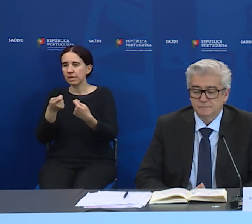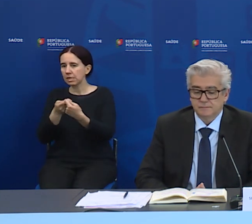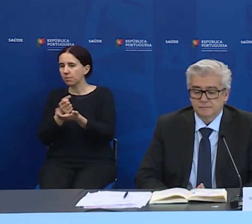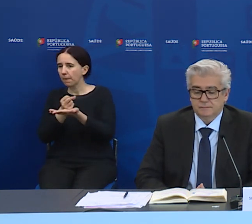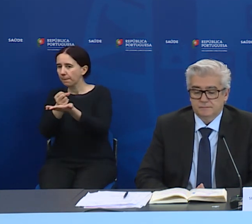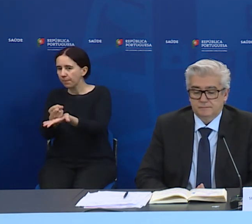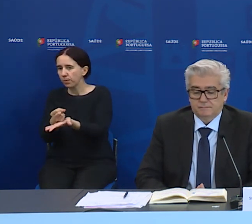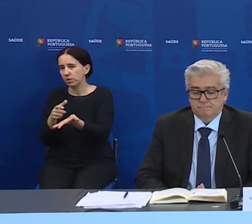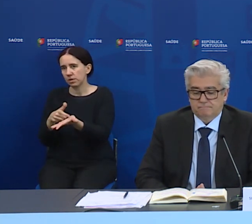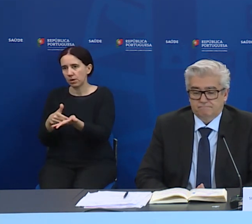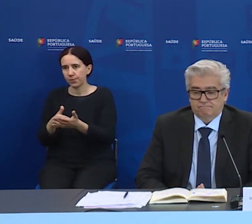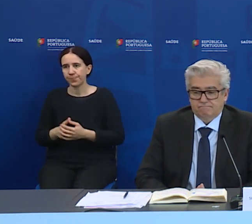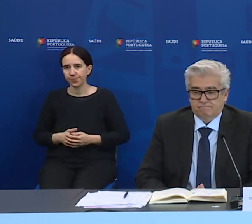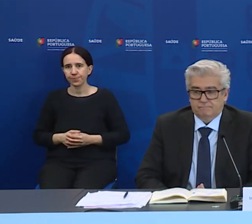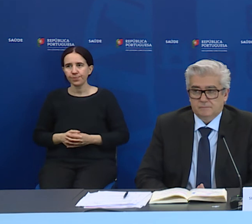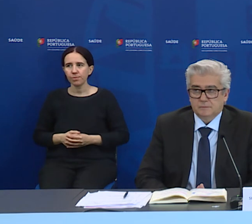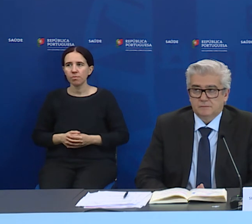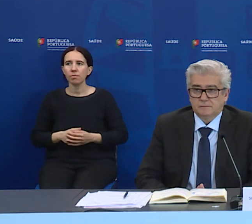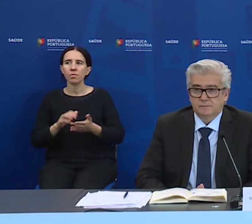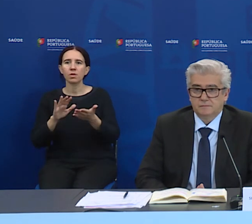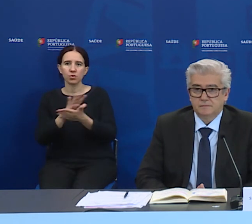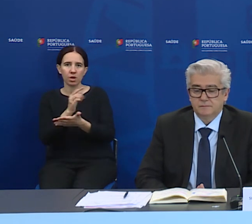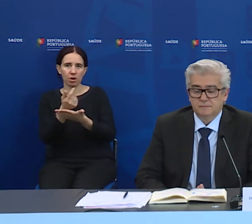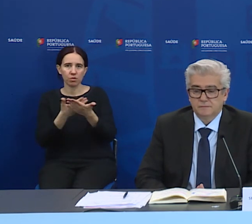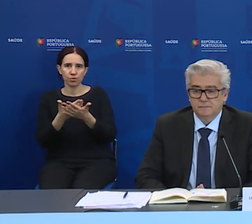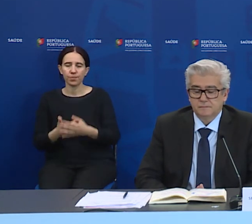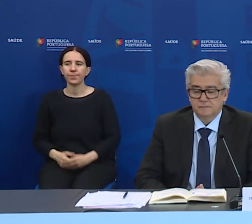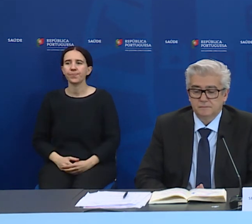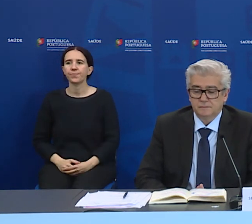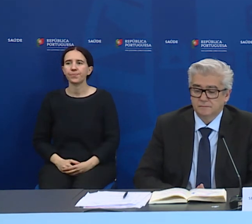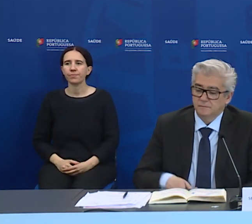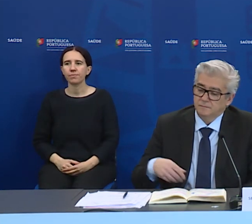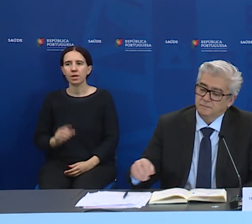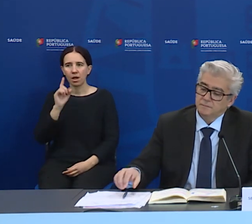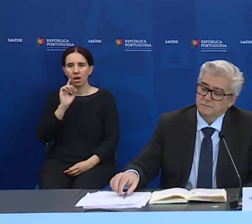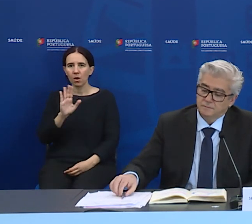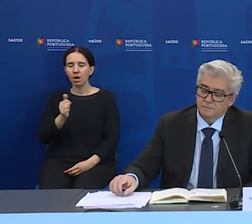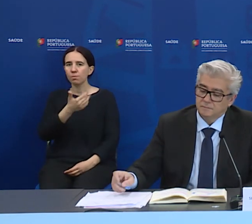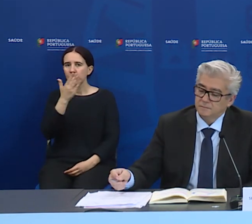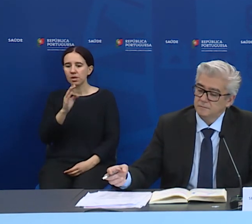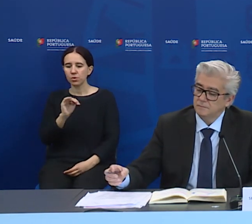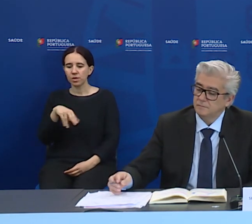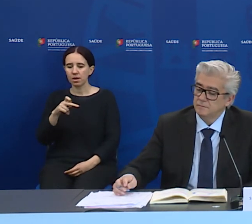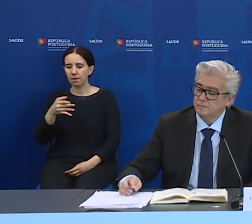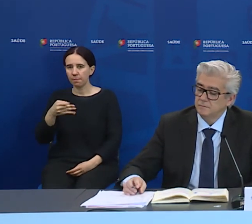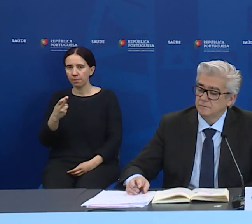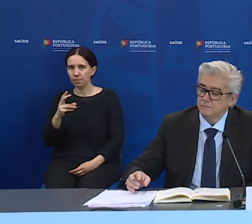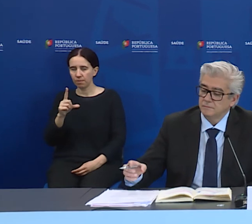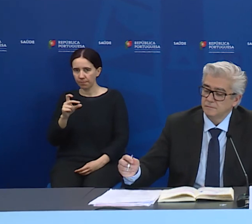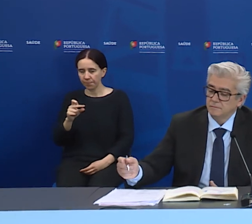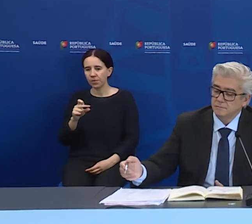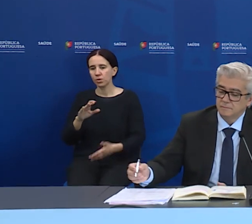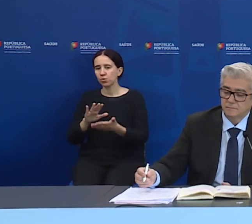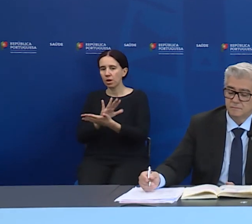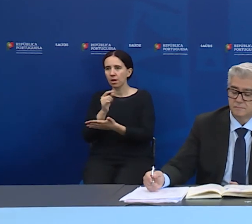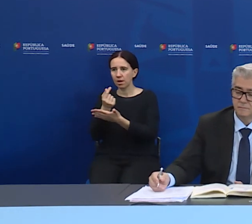apoio necessário não negócios o olá bom dia suzana paula do jornal negócios